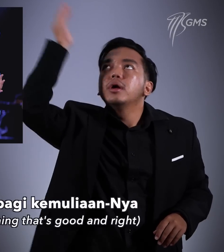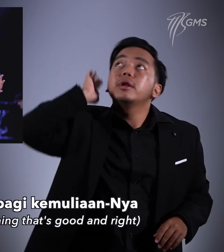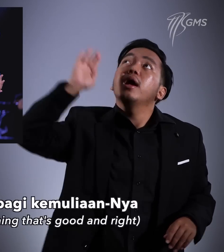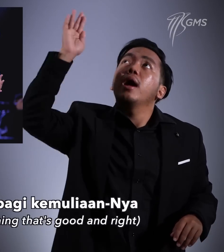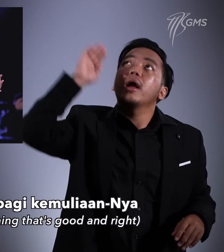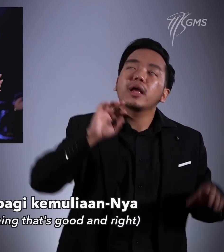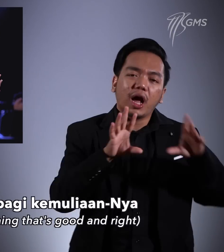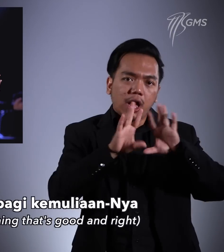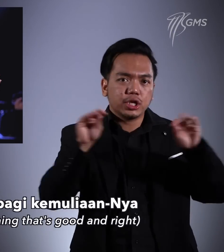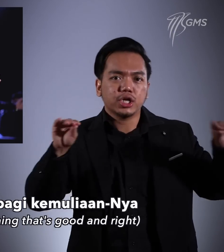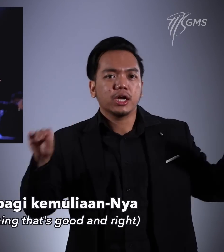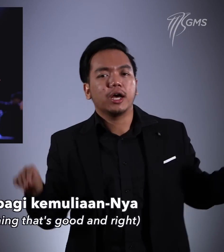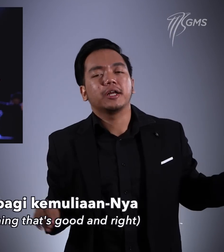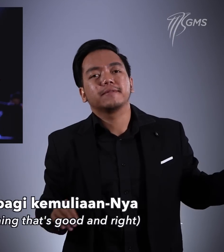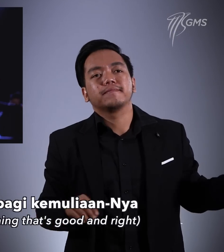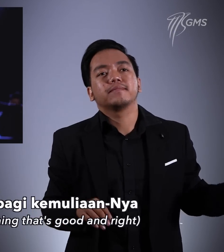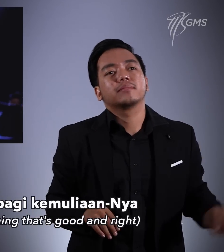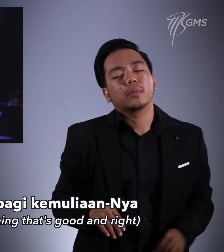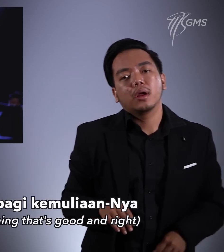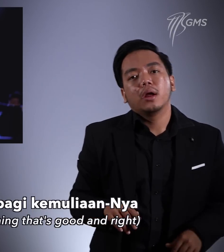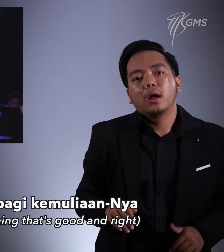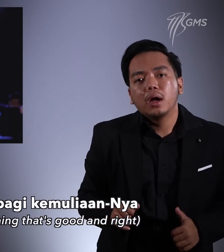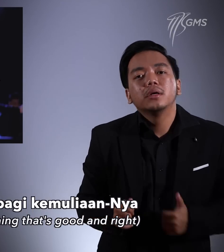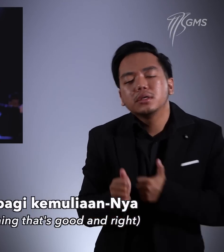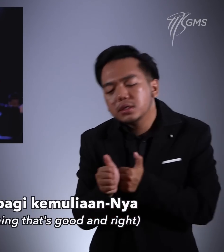Dia kerjakan